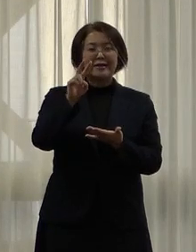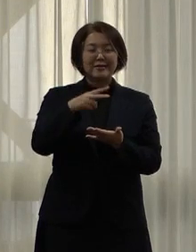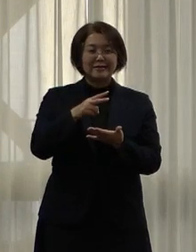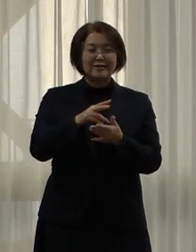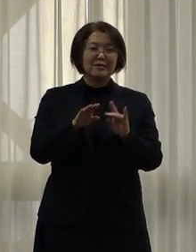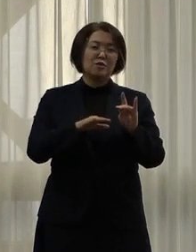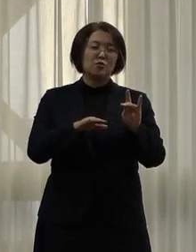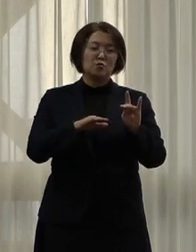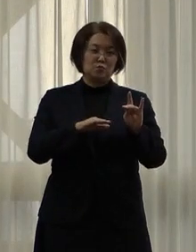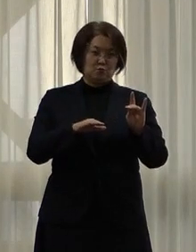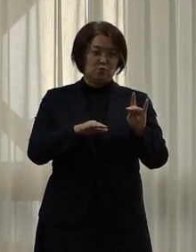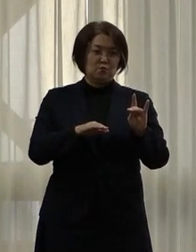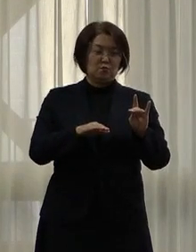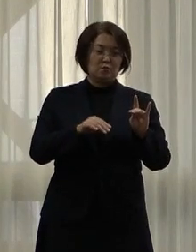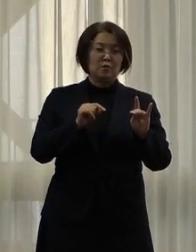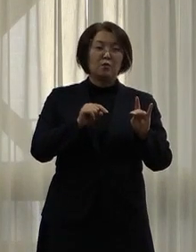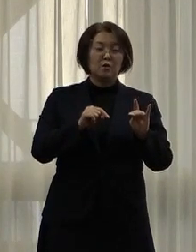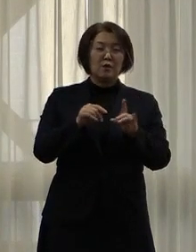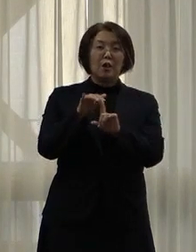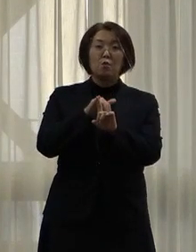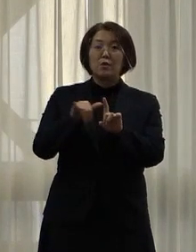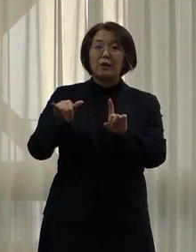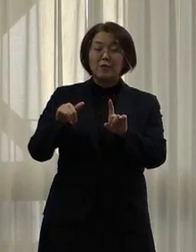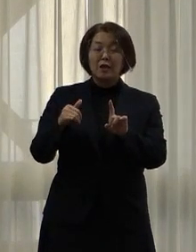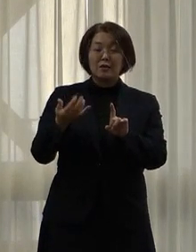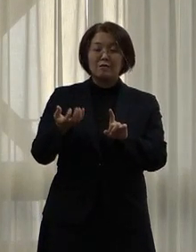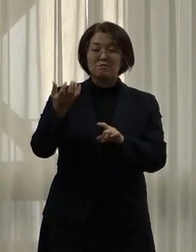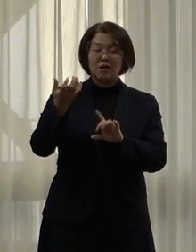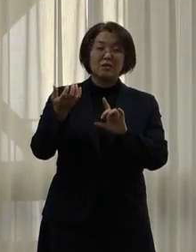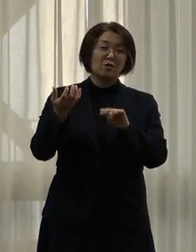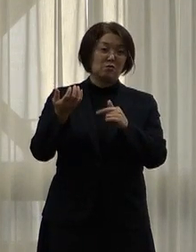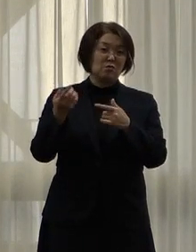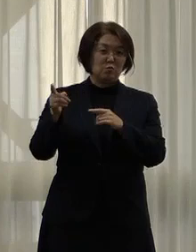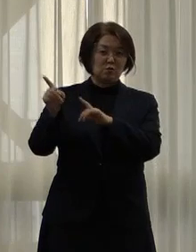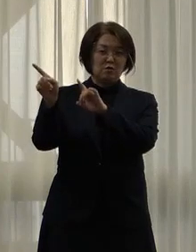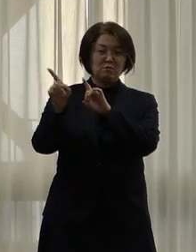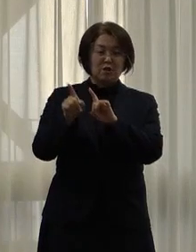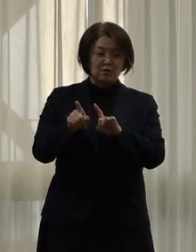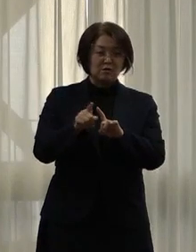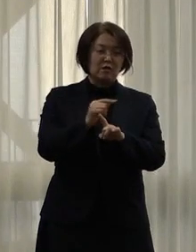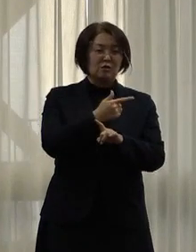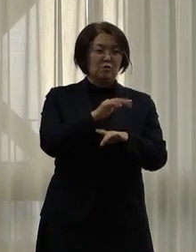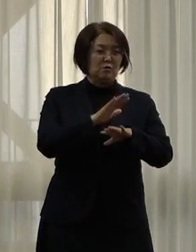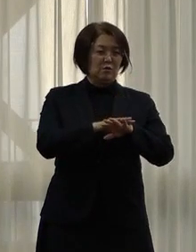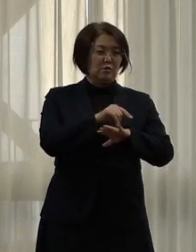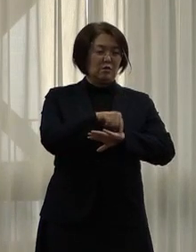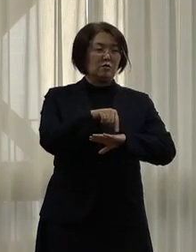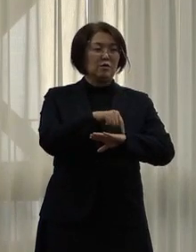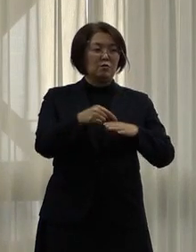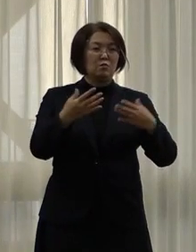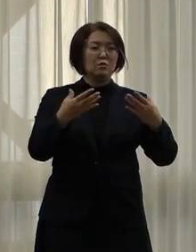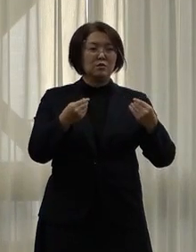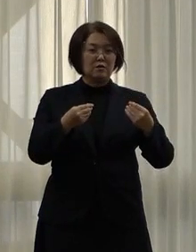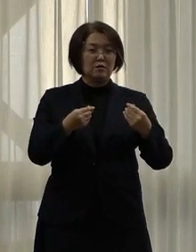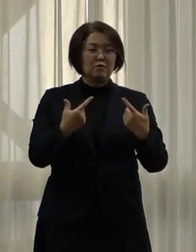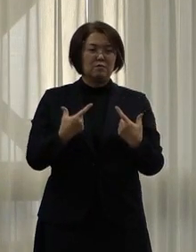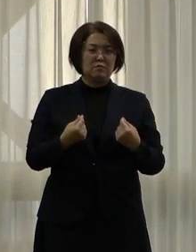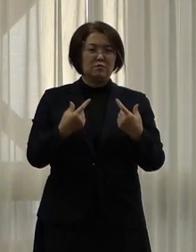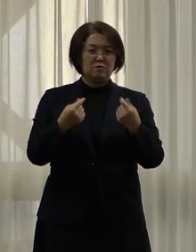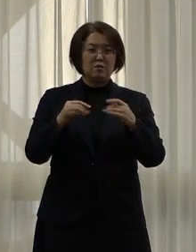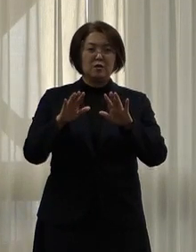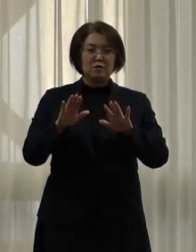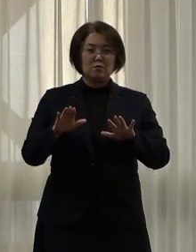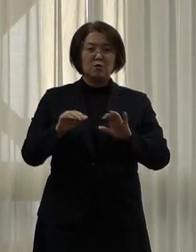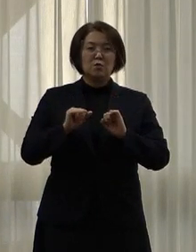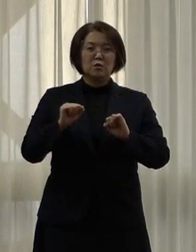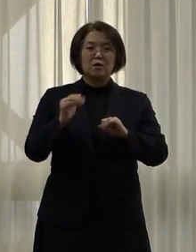月に、小矢部で起きたときも、これに基づいてさまざまな手を打ちましたが、それの徹底を今も図っ